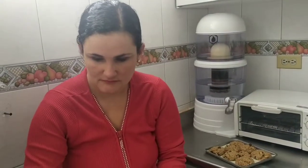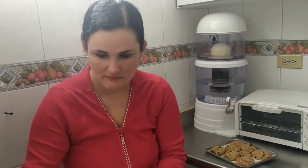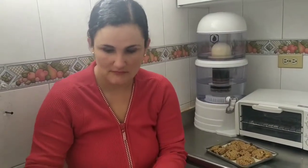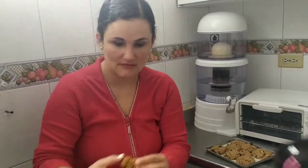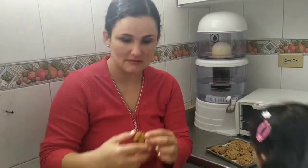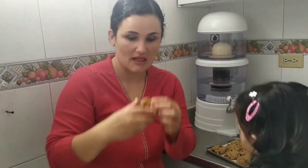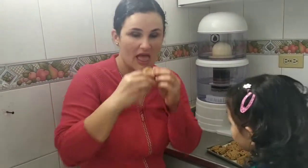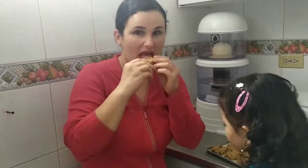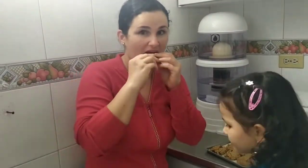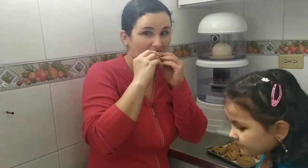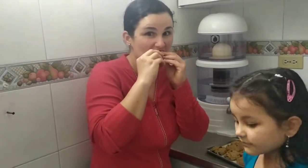para podernoslas comer.